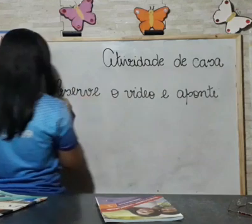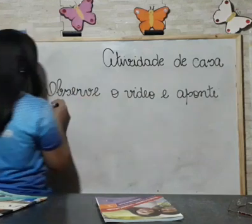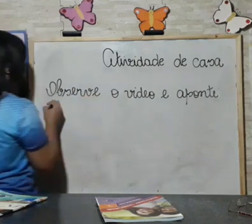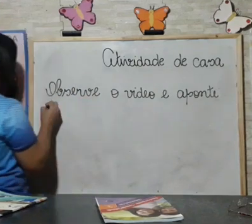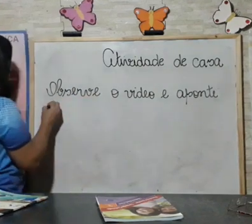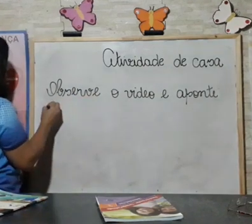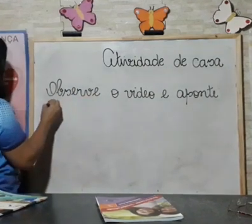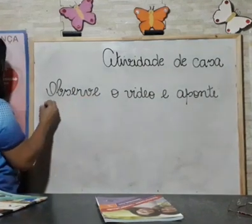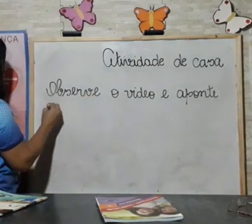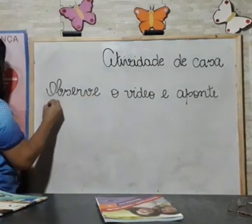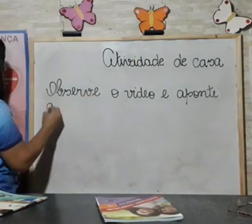Que tipo de direito?